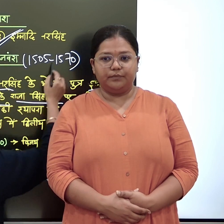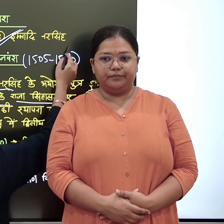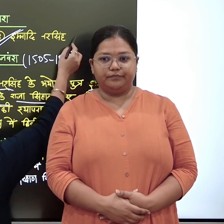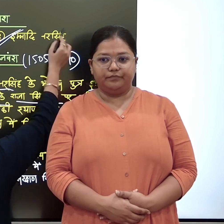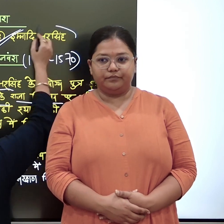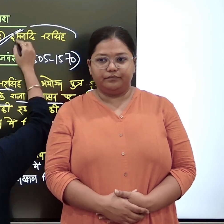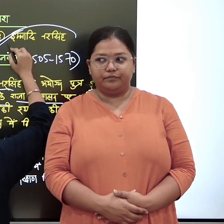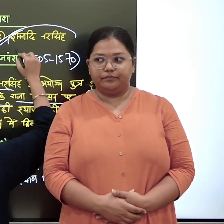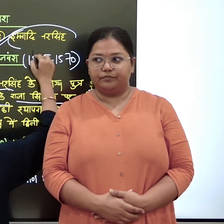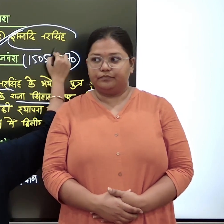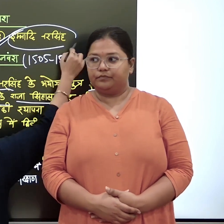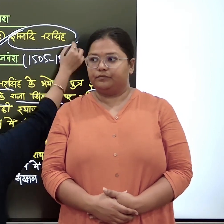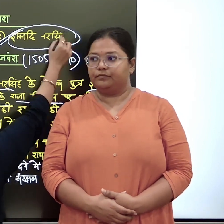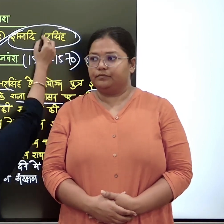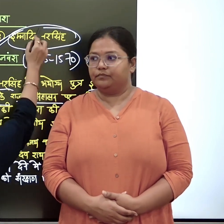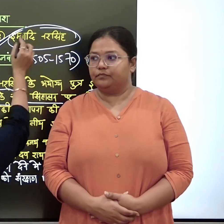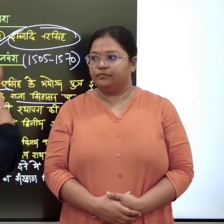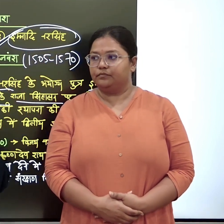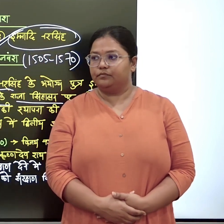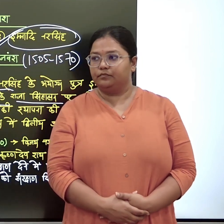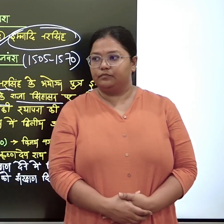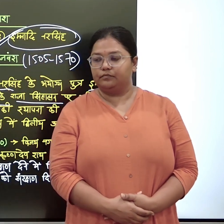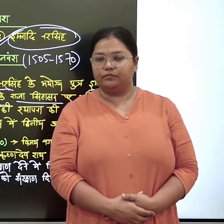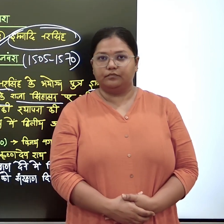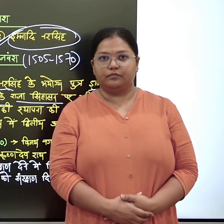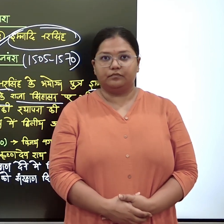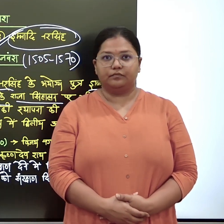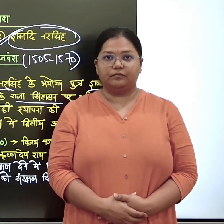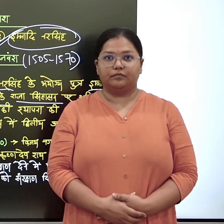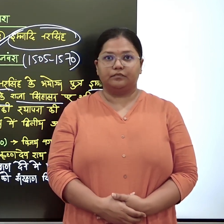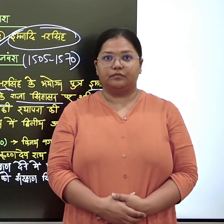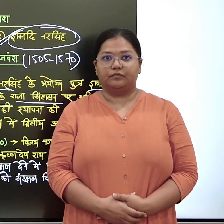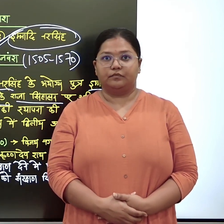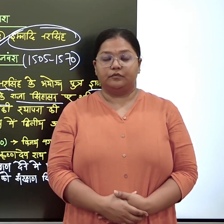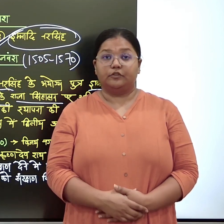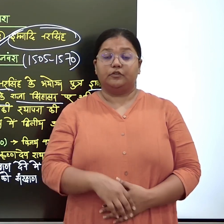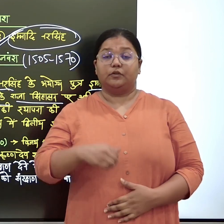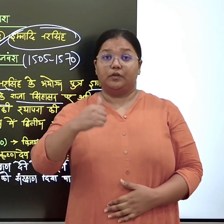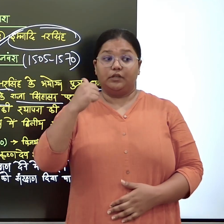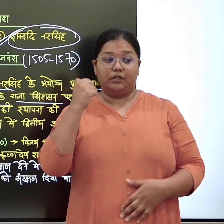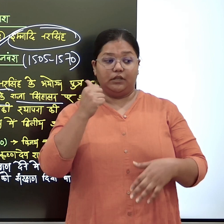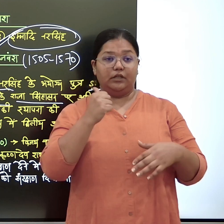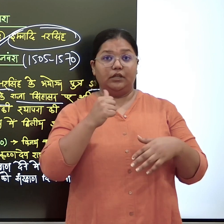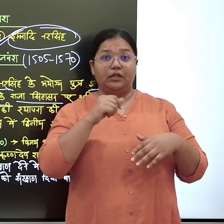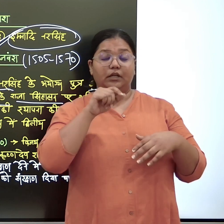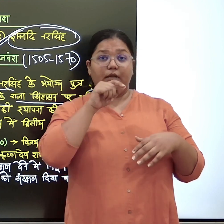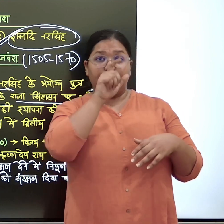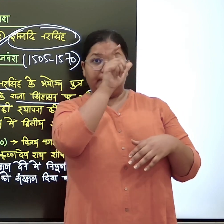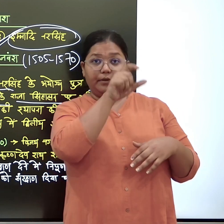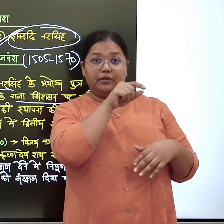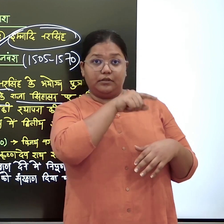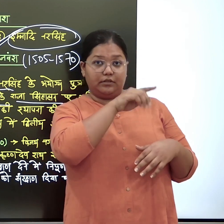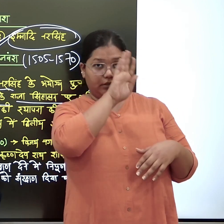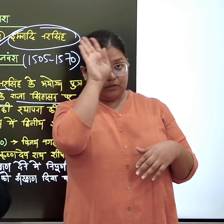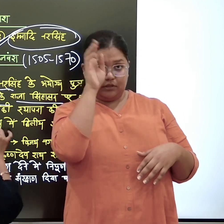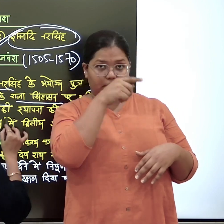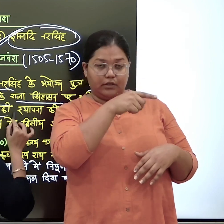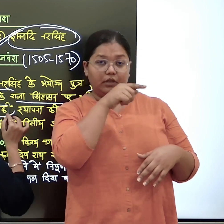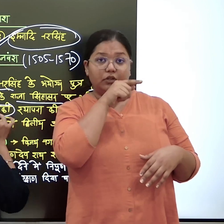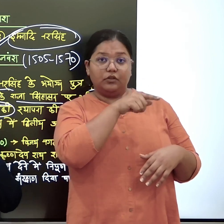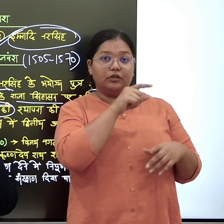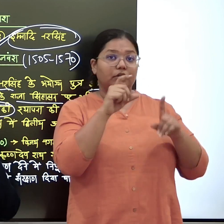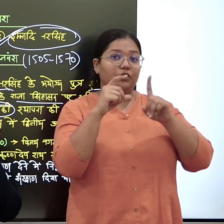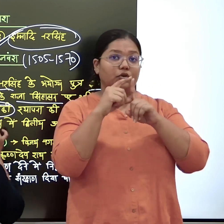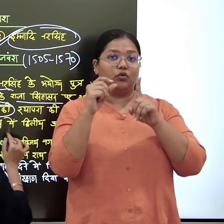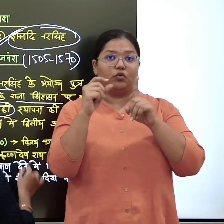पुत्र कौन, इमादी नरसिंह को पद्युचत करके, है ना, सिंहासन पर बैठ जाता है और